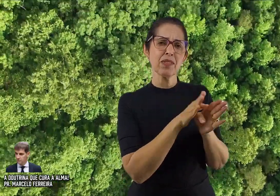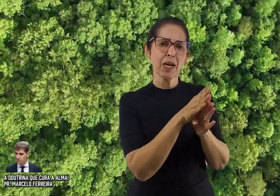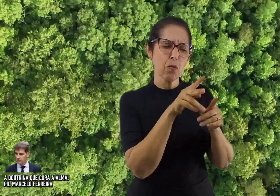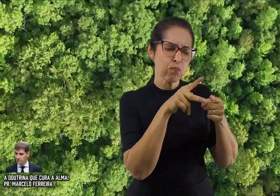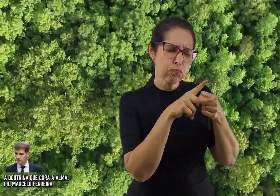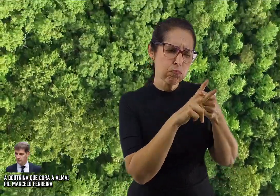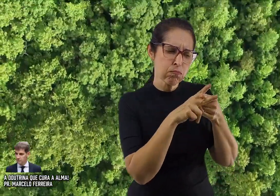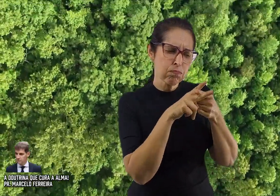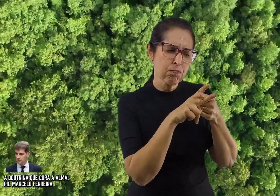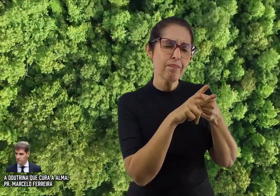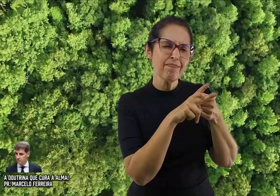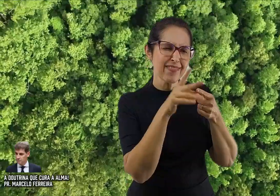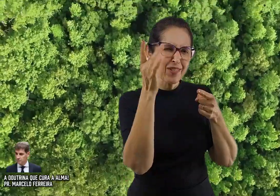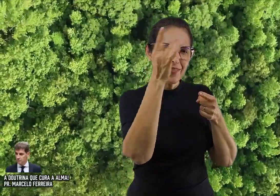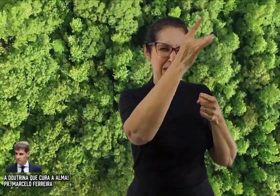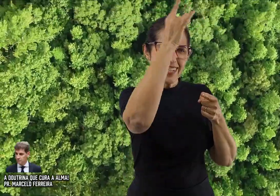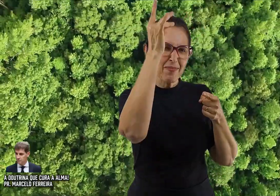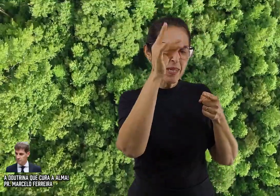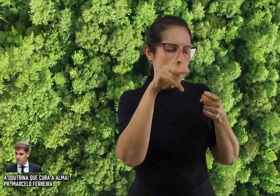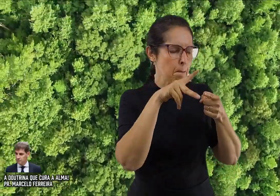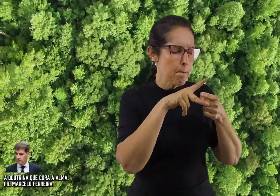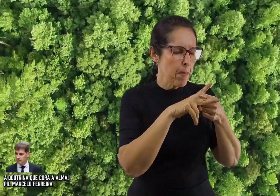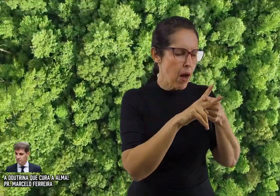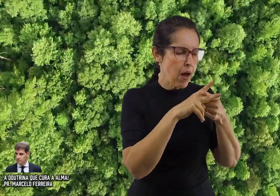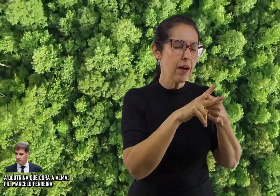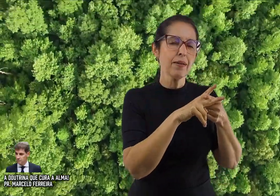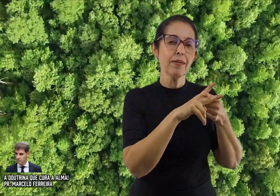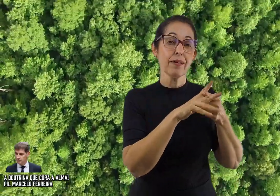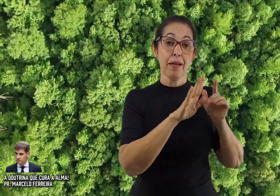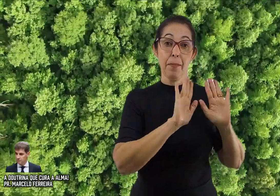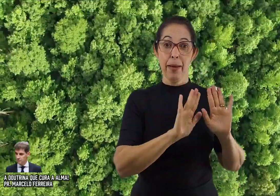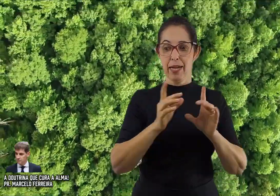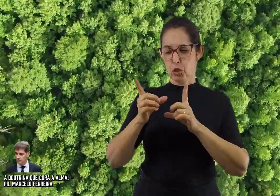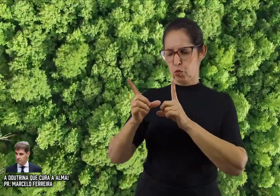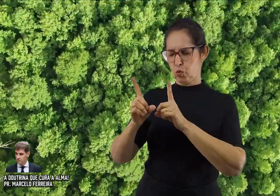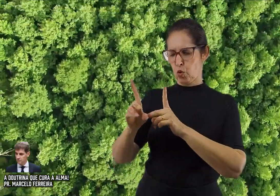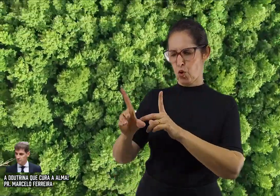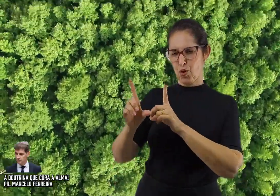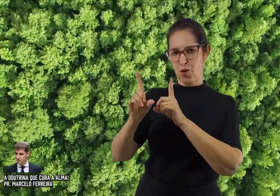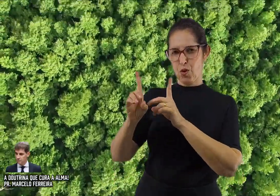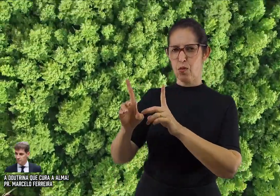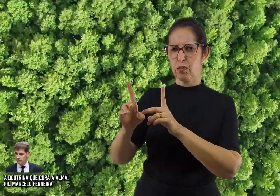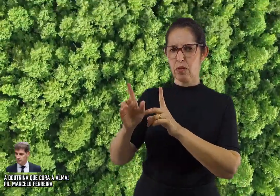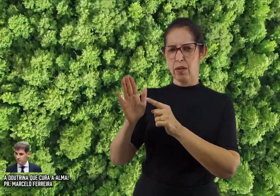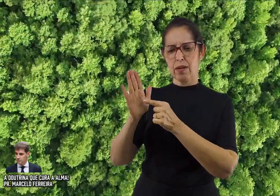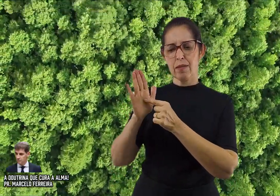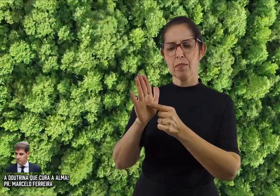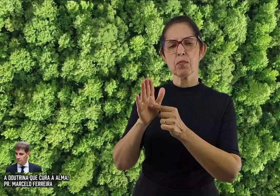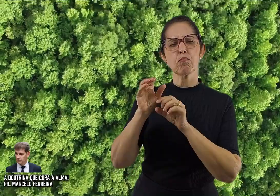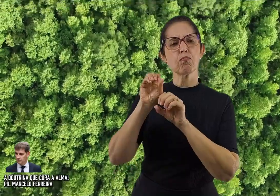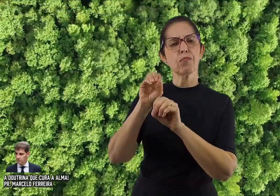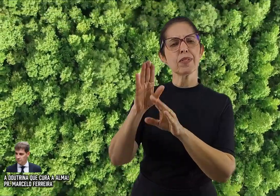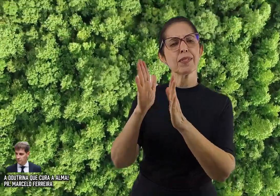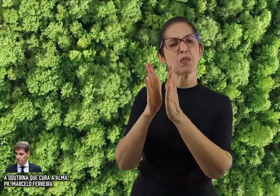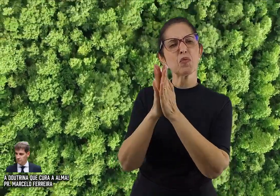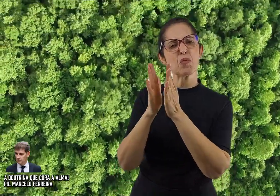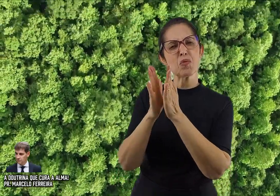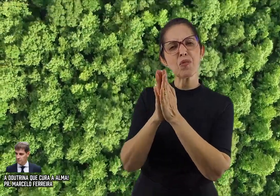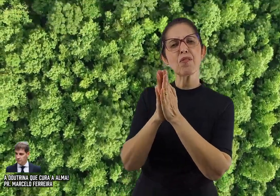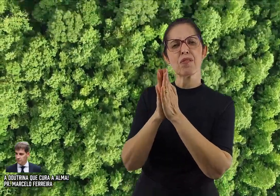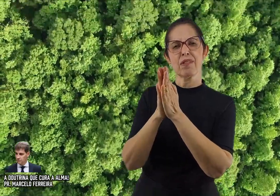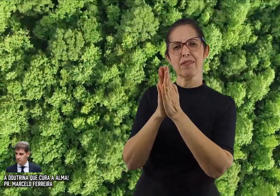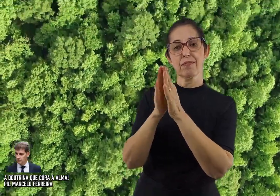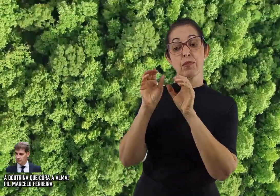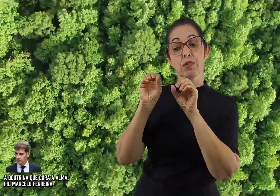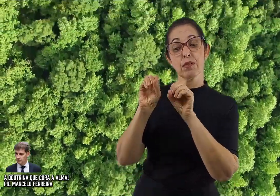Espírito. Doutrinar não, quando ele, olha, ele ensina a orar, ele ensina a consultar,